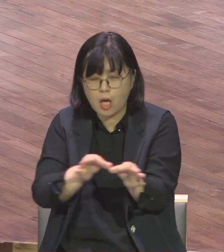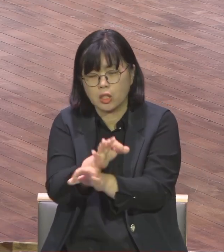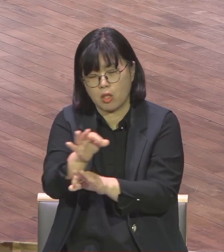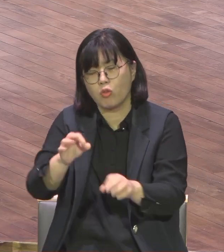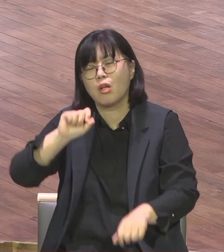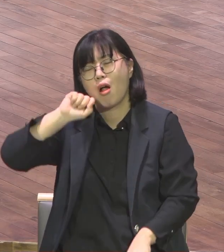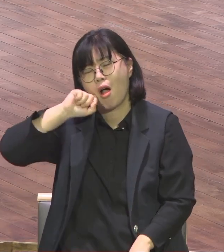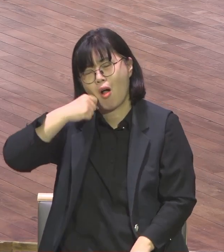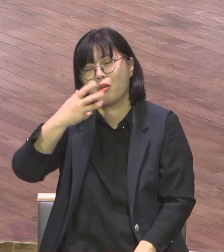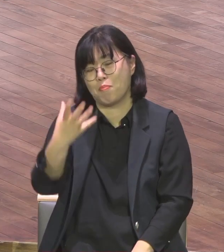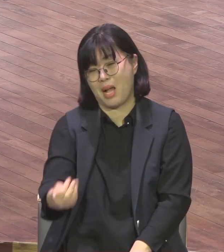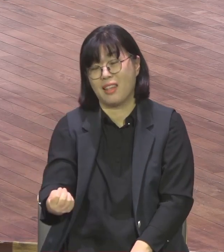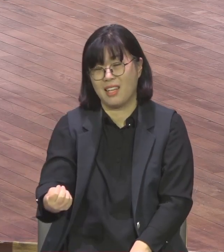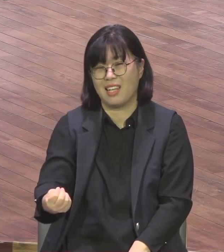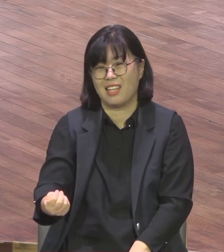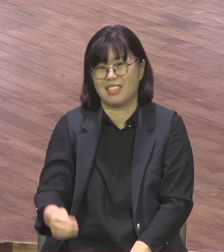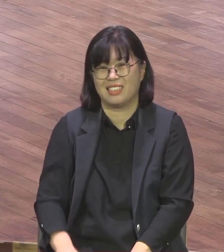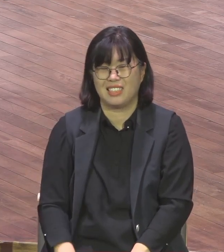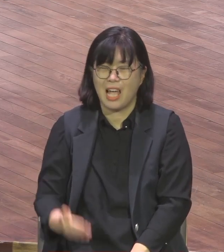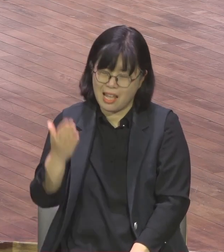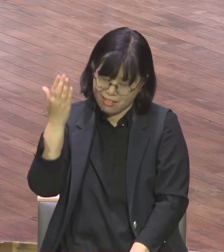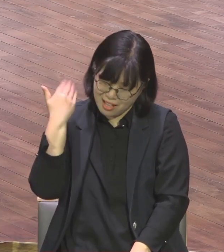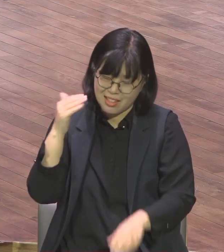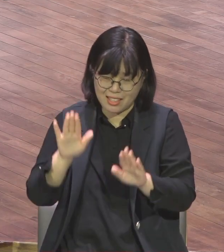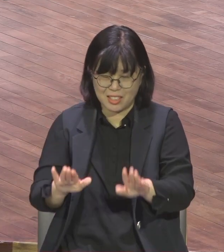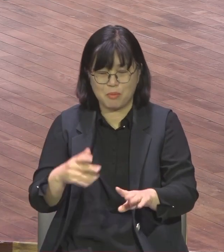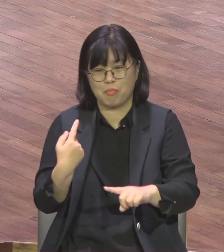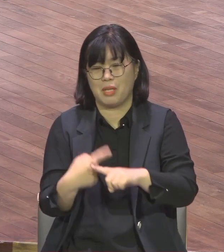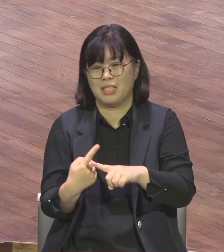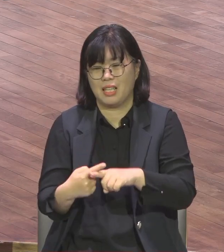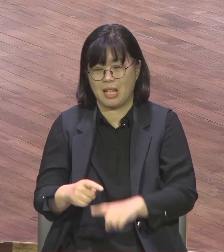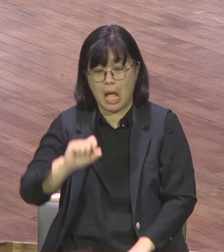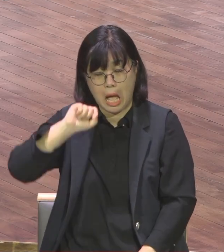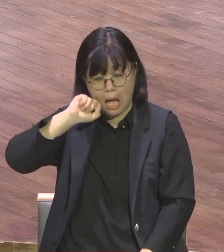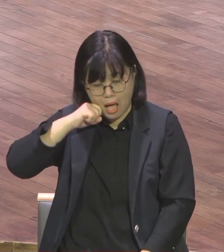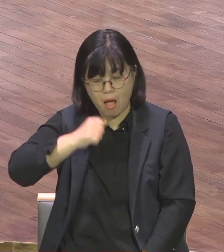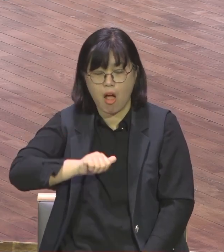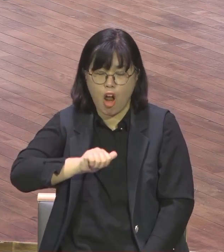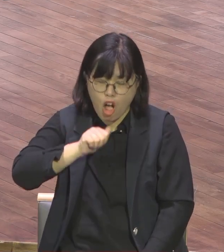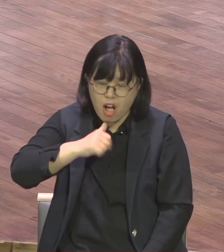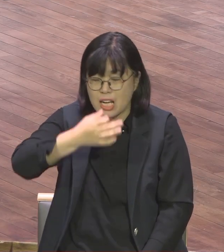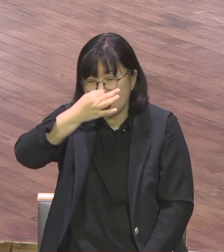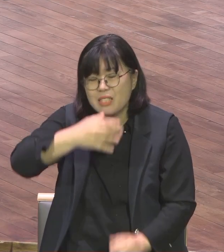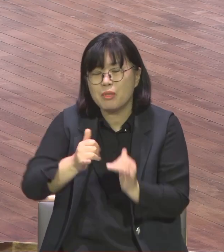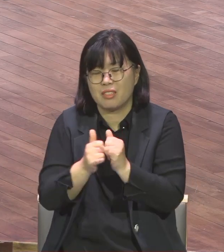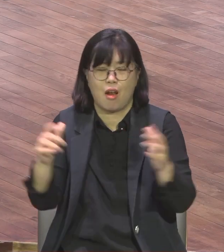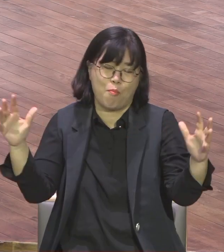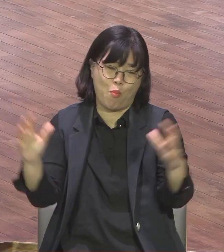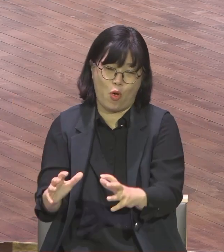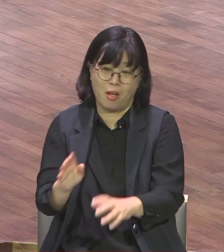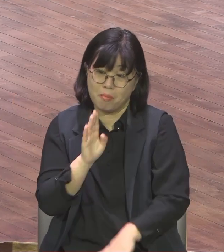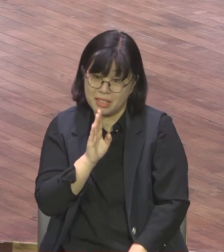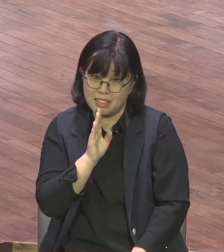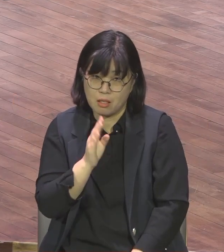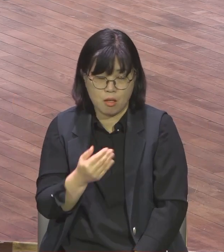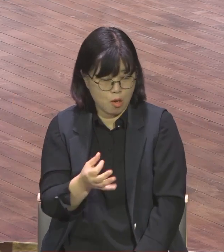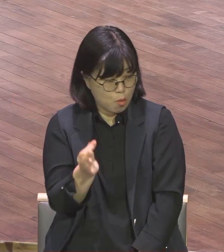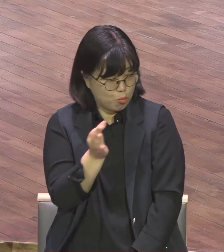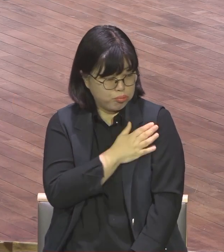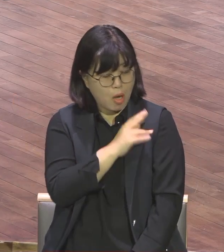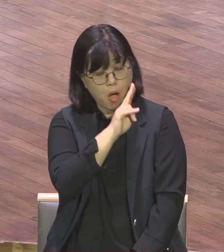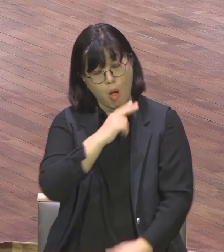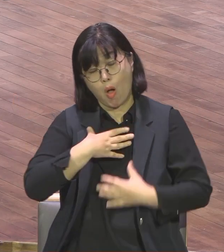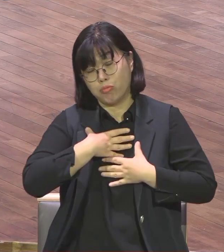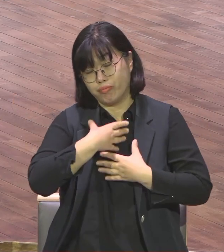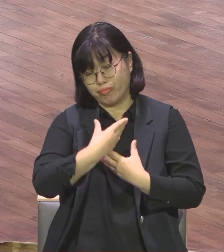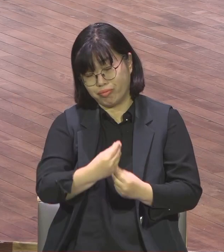원래 가난한 사람이 많잖아요. 옛날이나 지금이나 부자들은 교회 잘 안 나옵니다. 뭐 교회 나올 이유가 뭐 있죠? 부자인데. 그래서